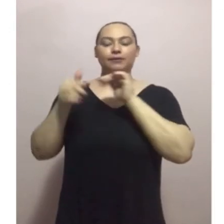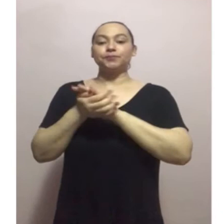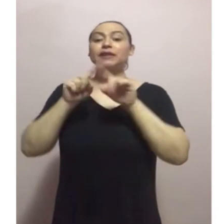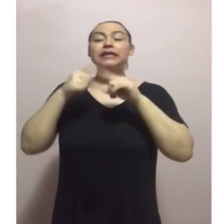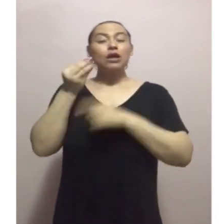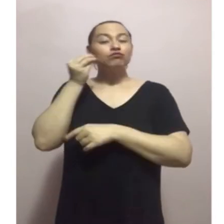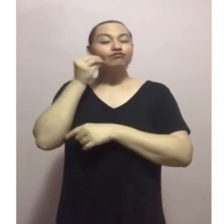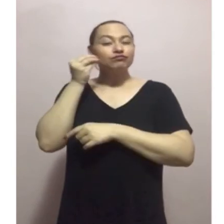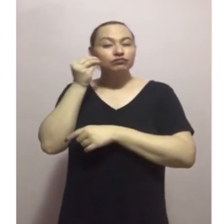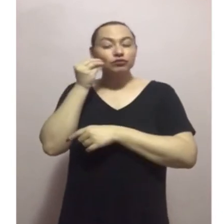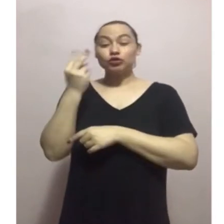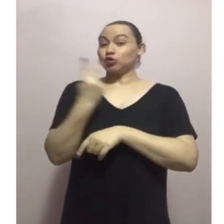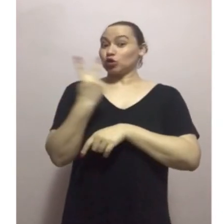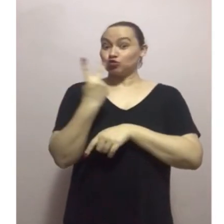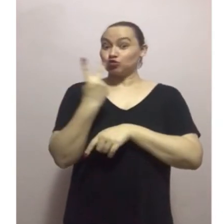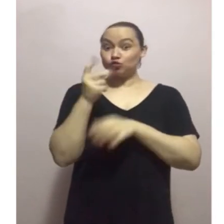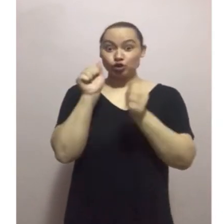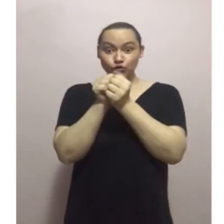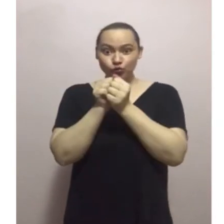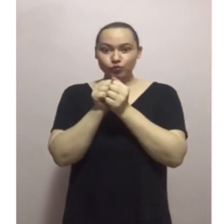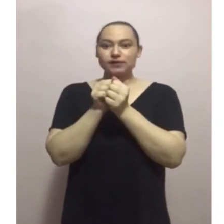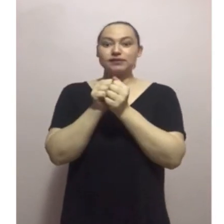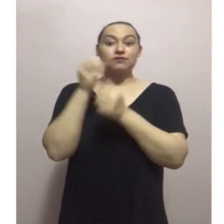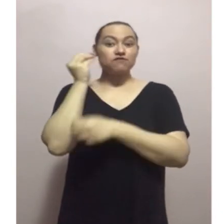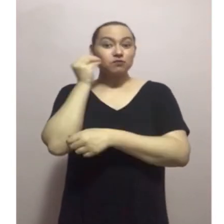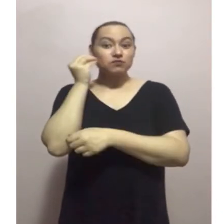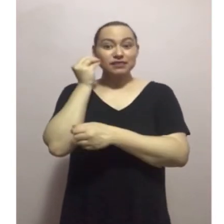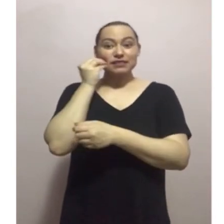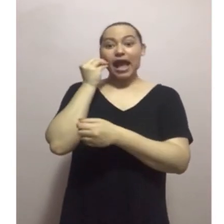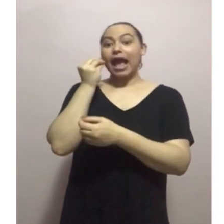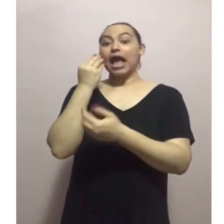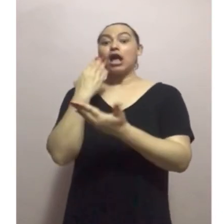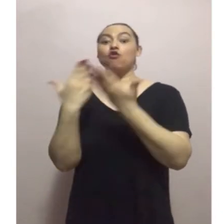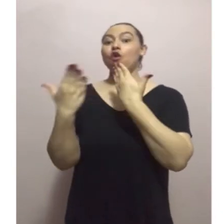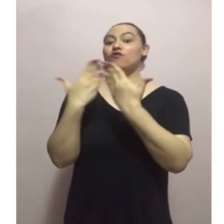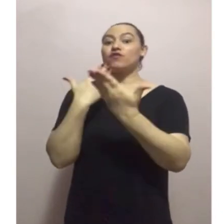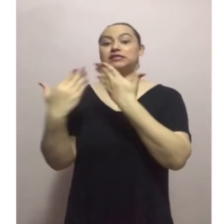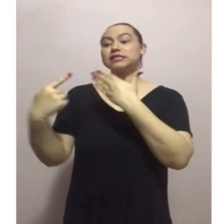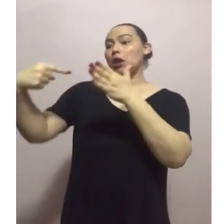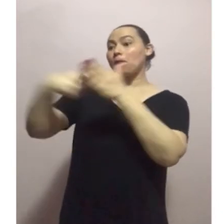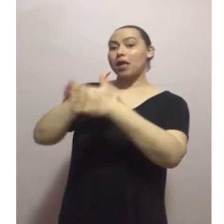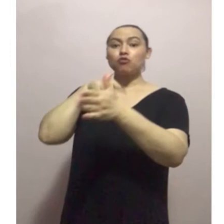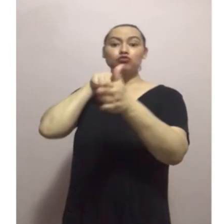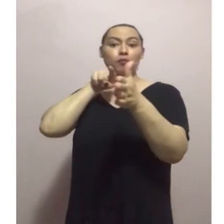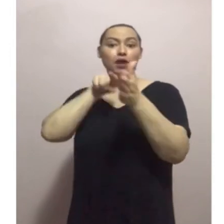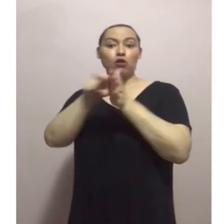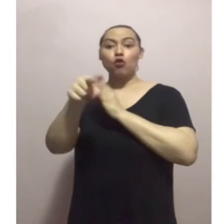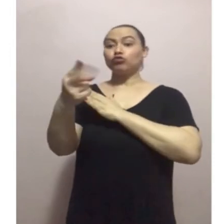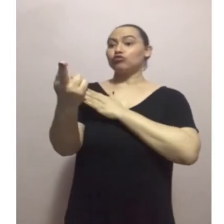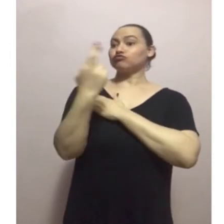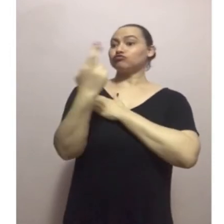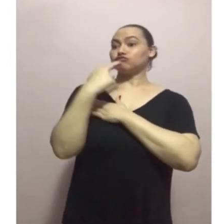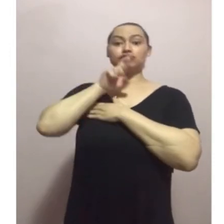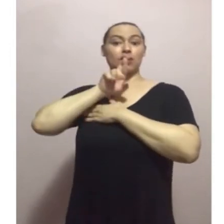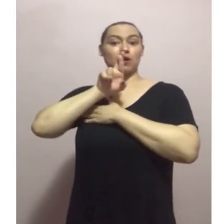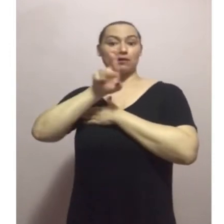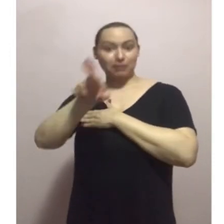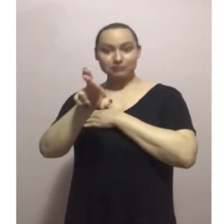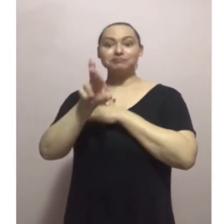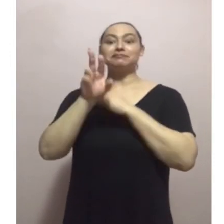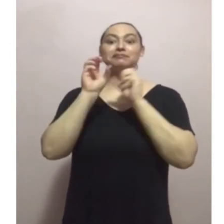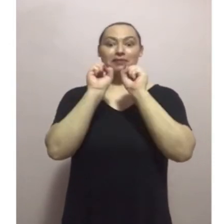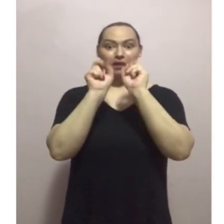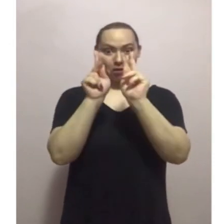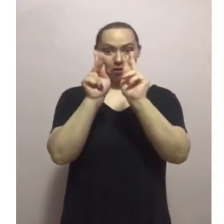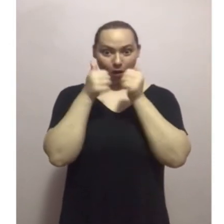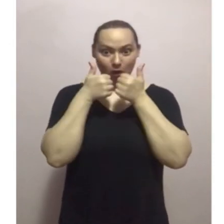o que a gente vai tentar fazer aqui, eu e a Déia, é meio que um jogo de ping-pong. Ela me pergunta, eu pergunto para ela, e assim a gente